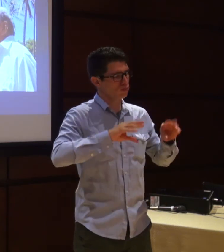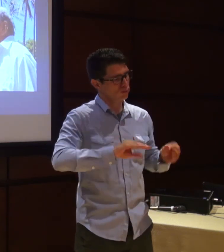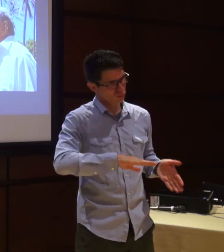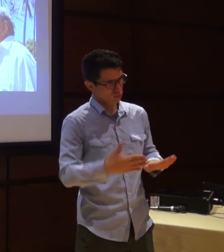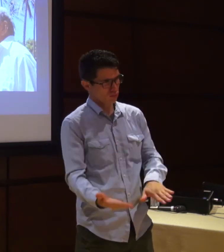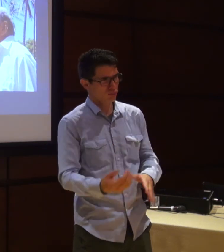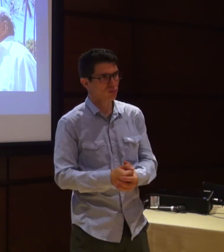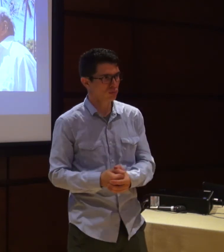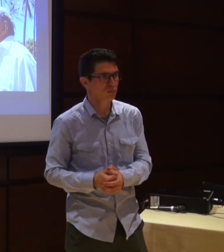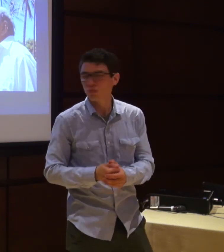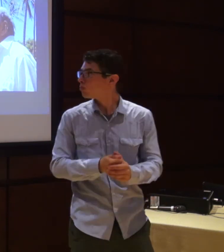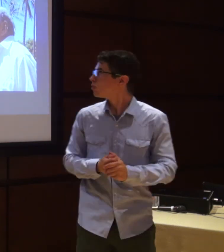infección pulmonar.